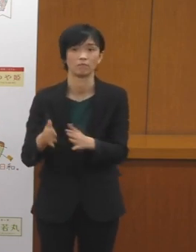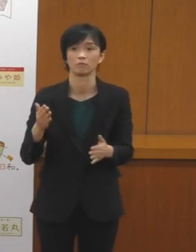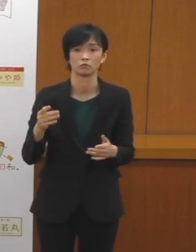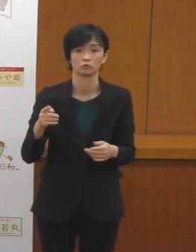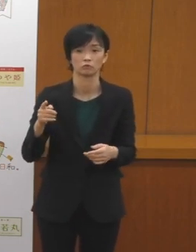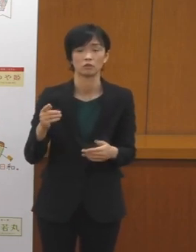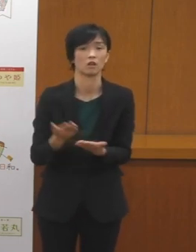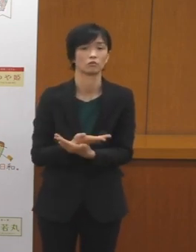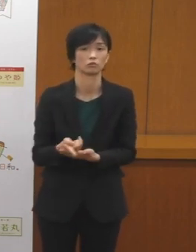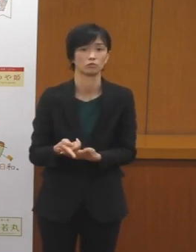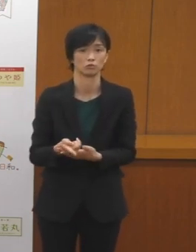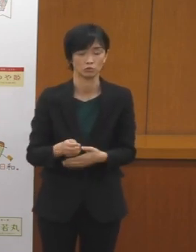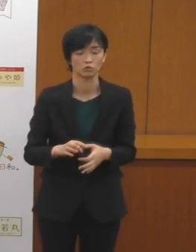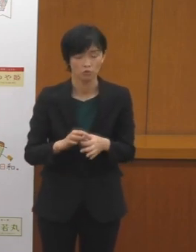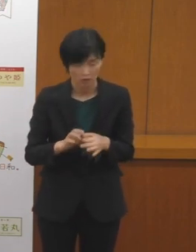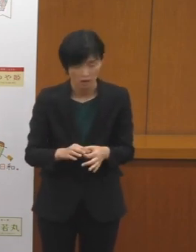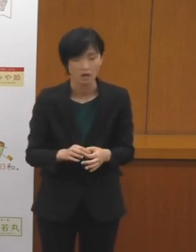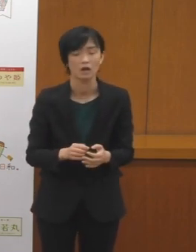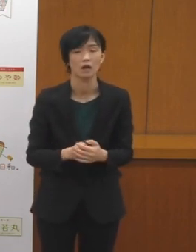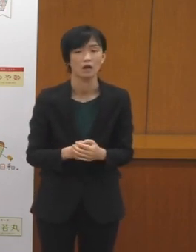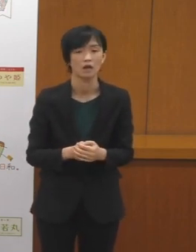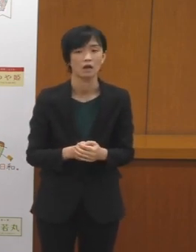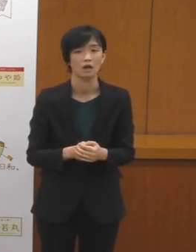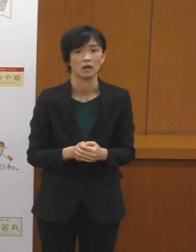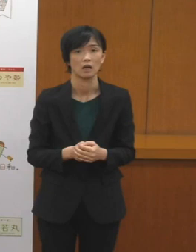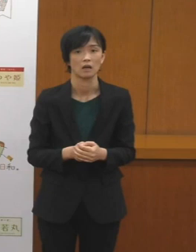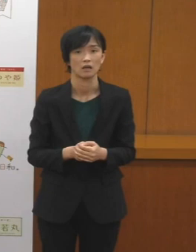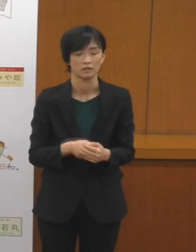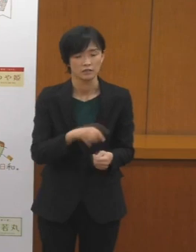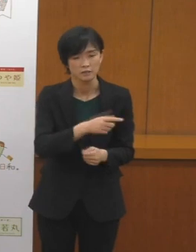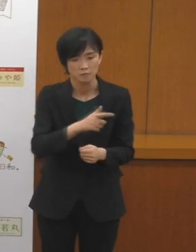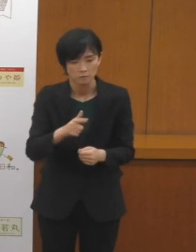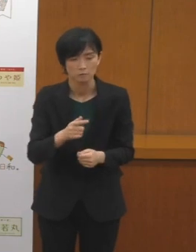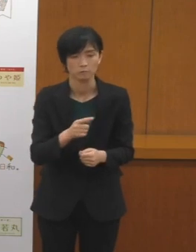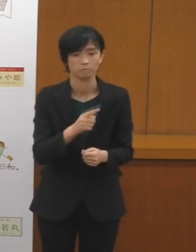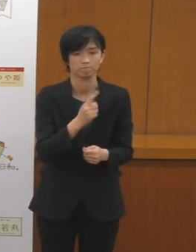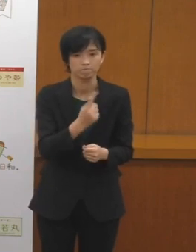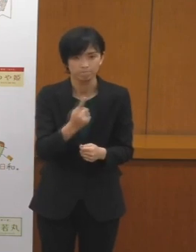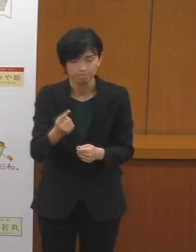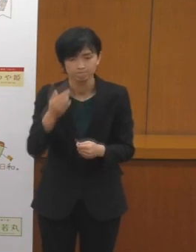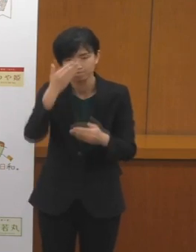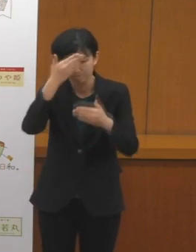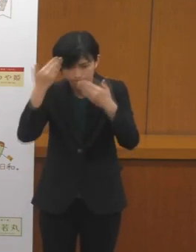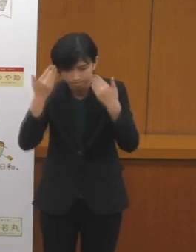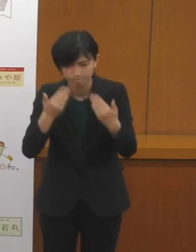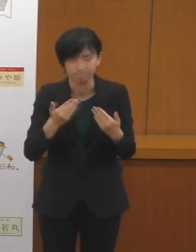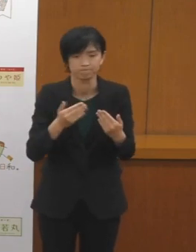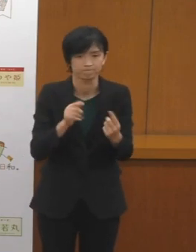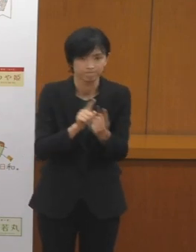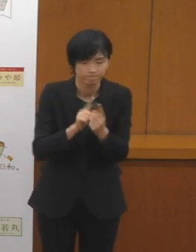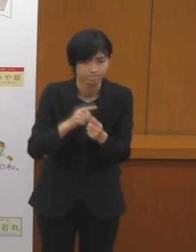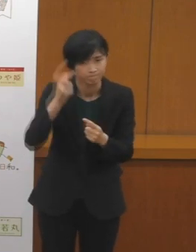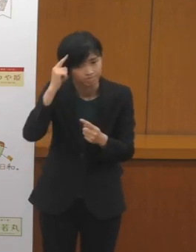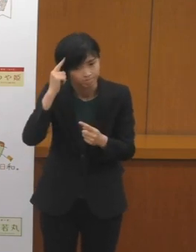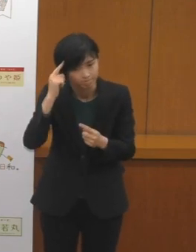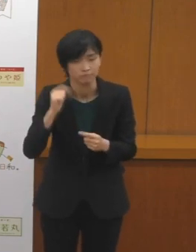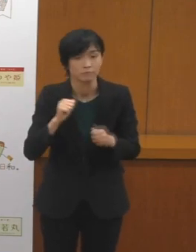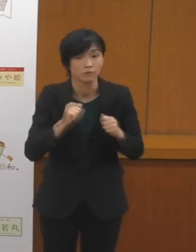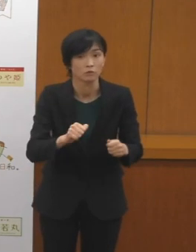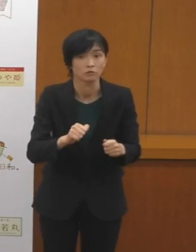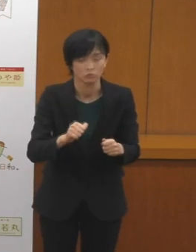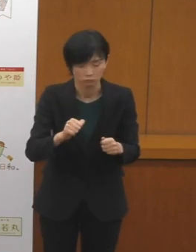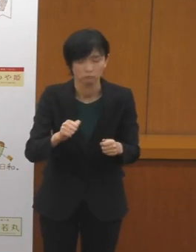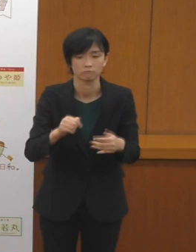て一つ一つしっかりと取り組んでいくそのことがやはり円滑